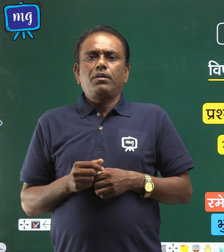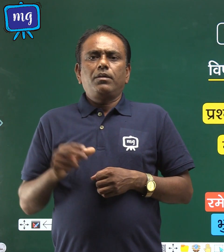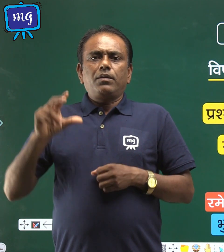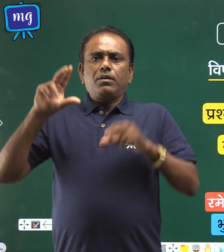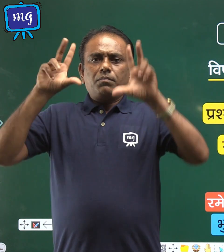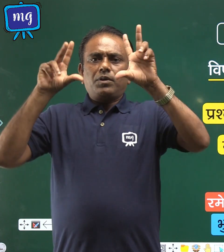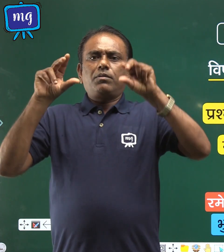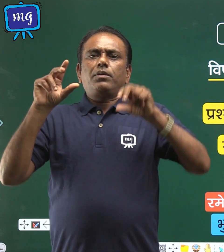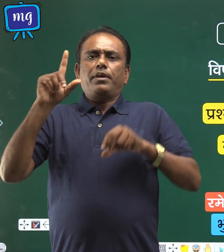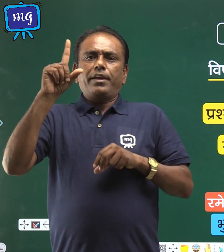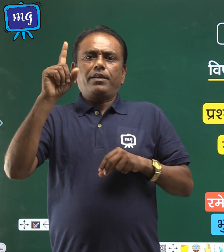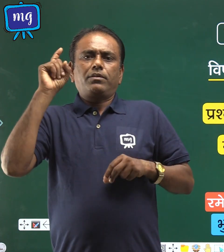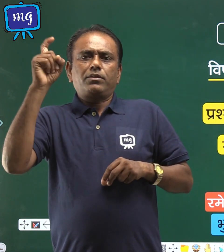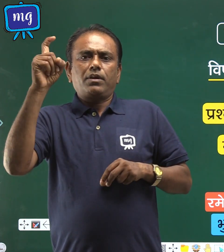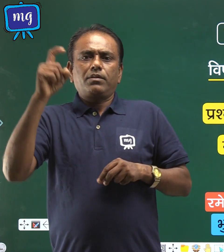प्रश्नावली 17